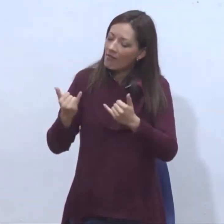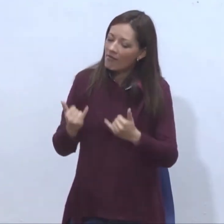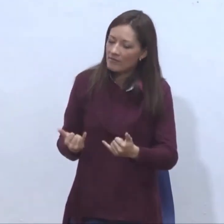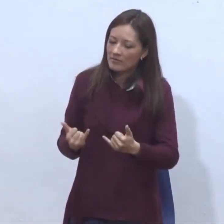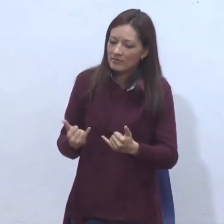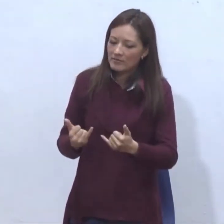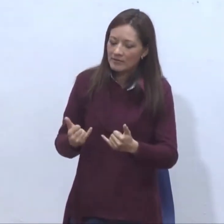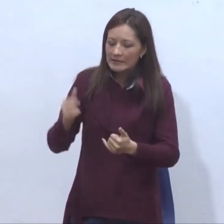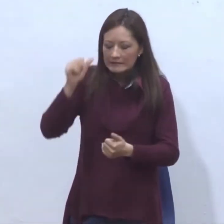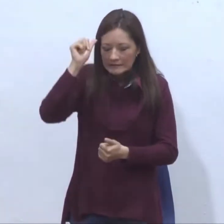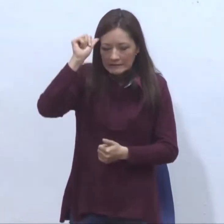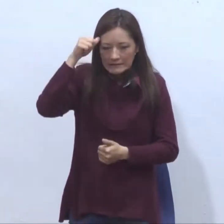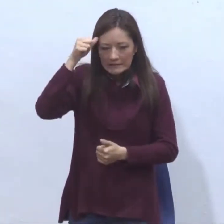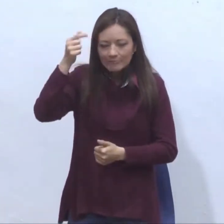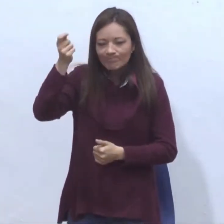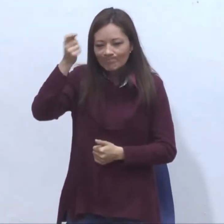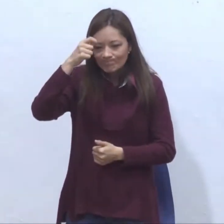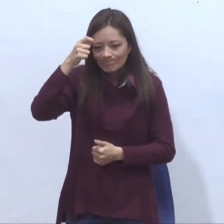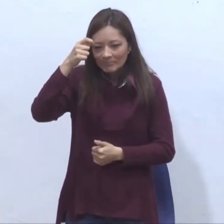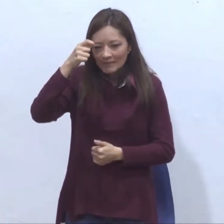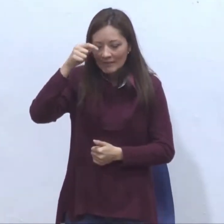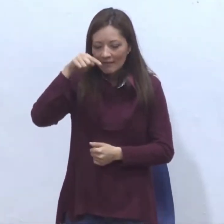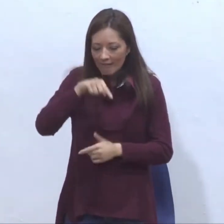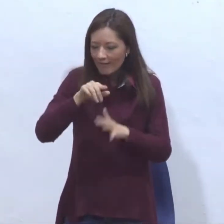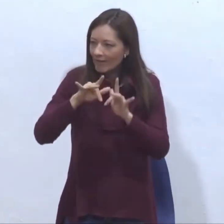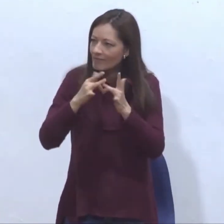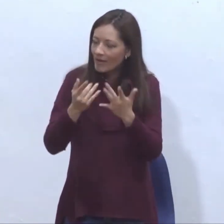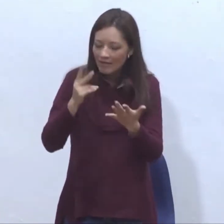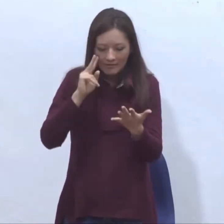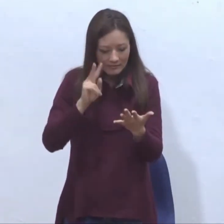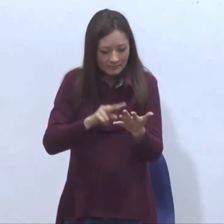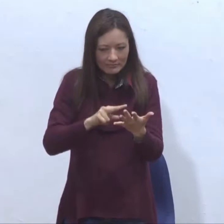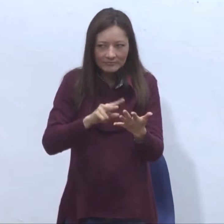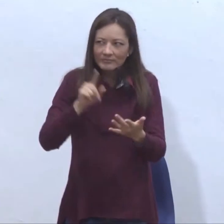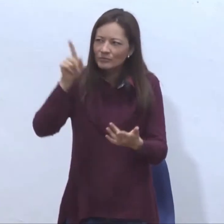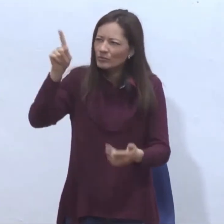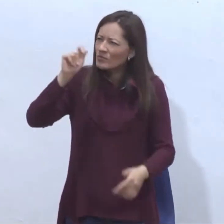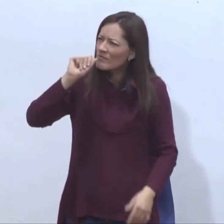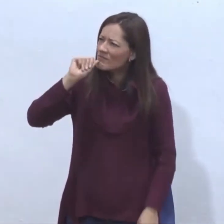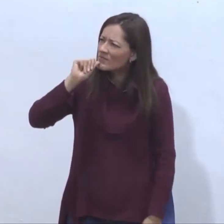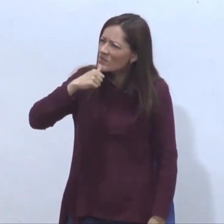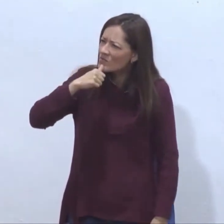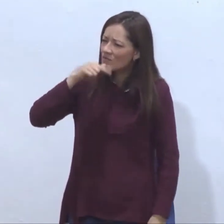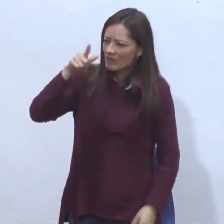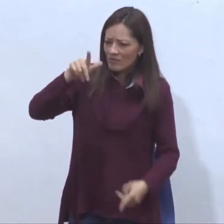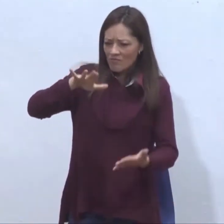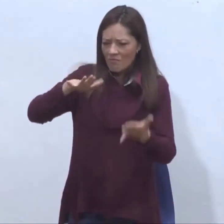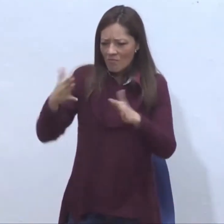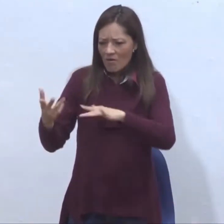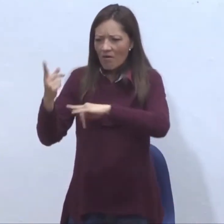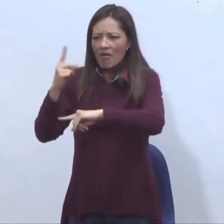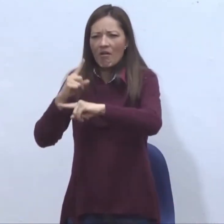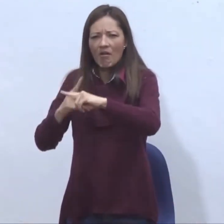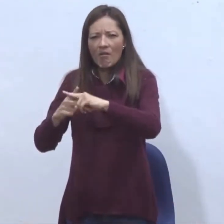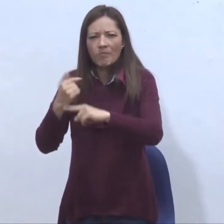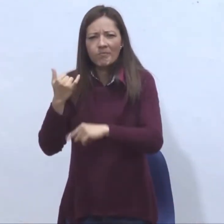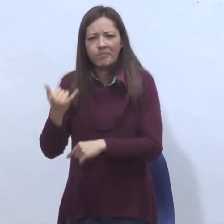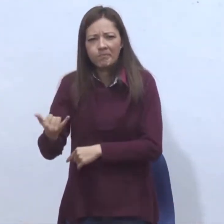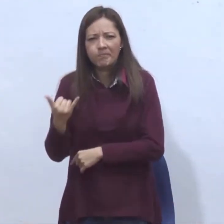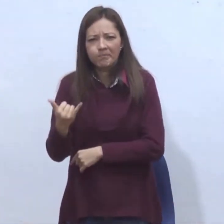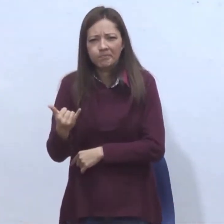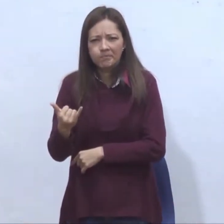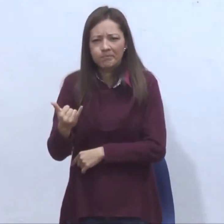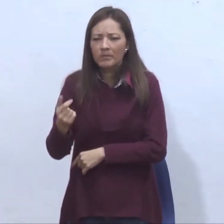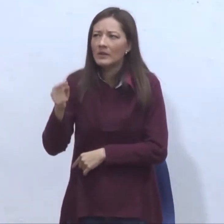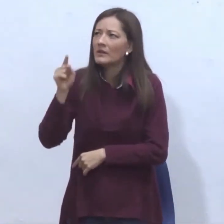haces recordar a través de esta palabra que tú sufriste, tú moriste en la cruz del Calvario,